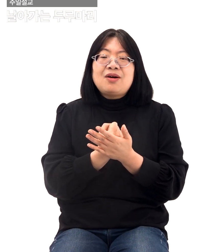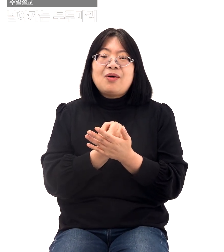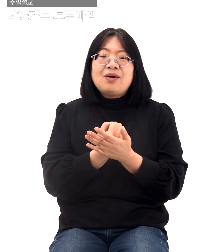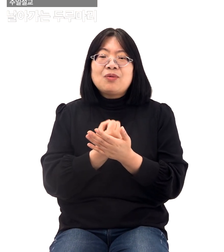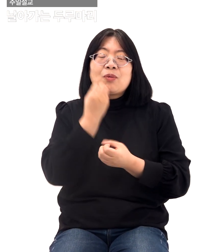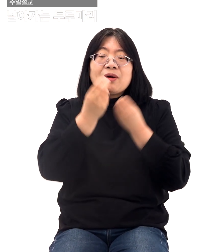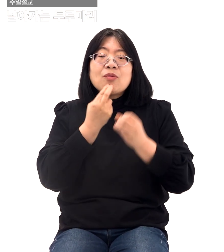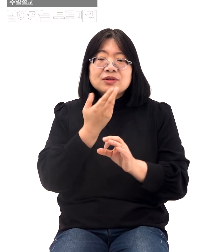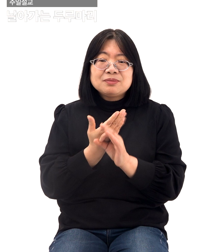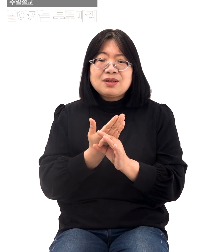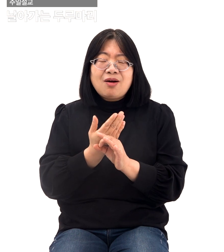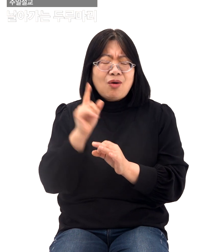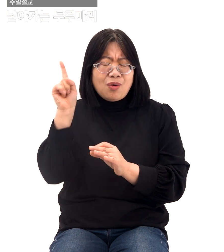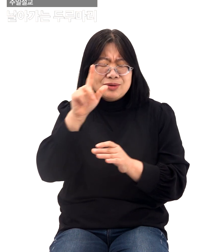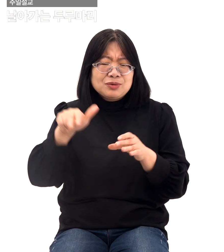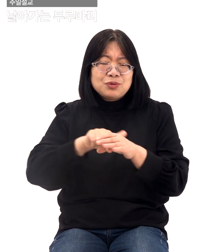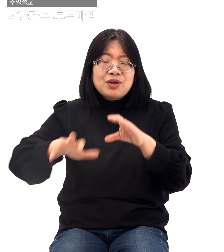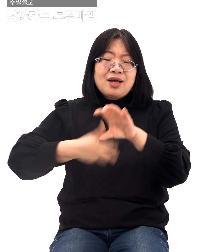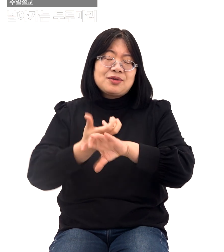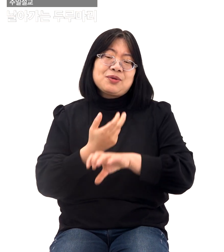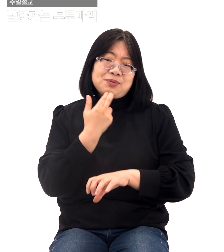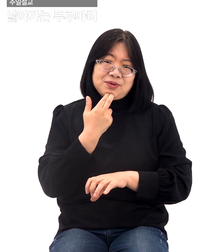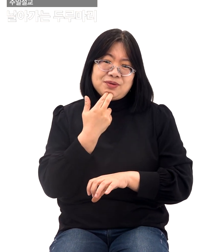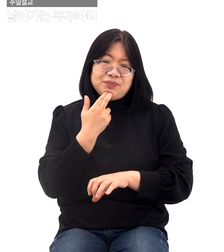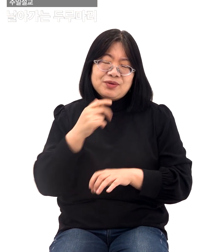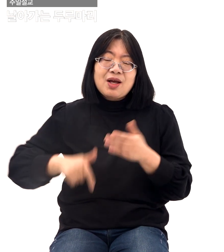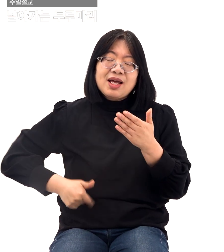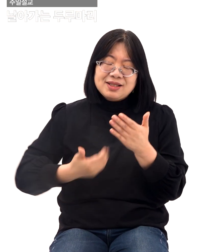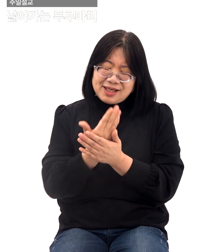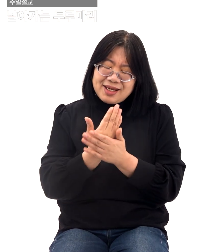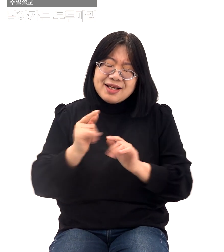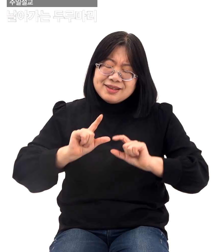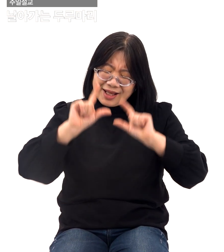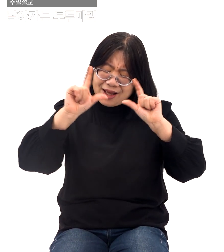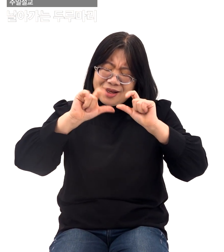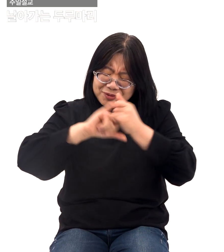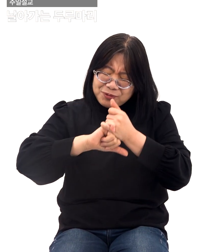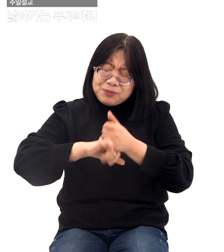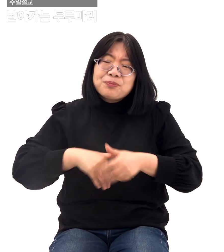그것이 회개되는 날이 돼야 됩니다. 믿습니까?